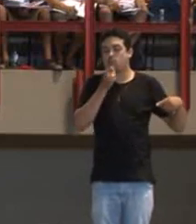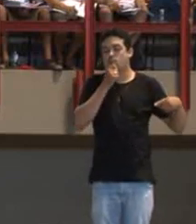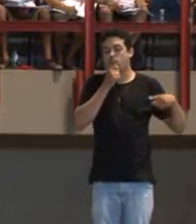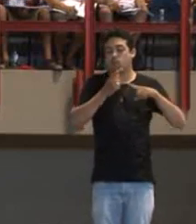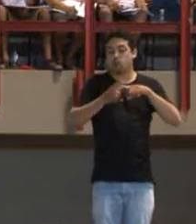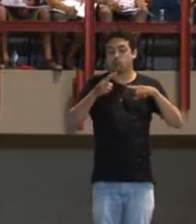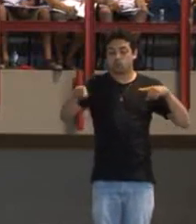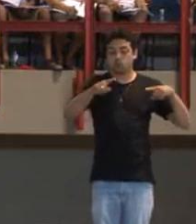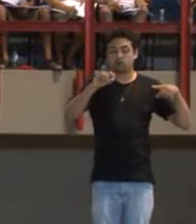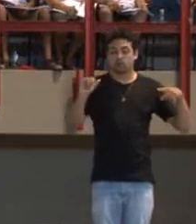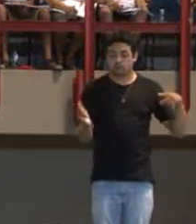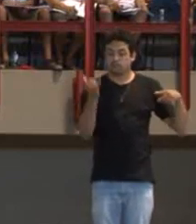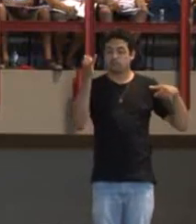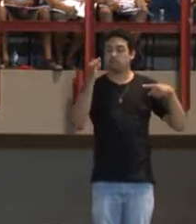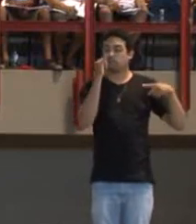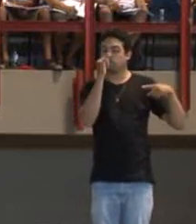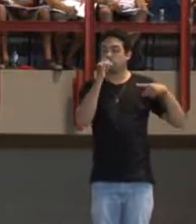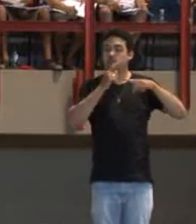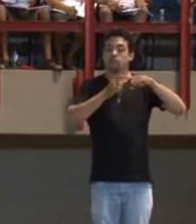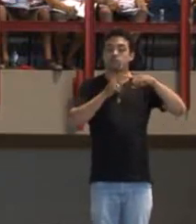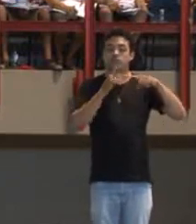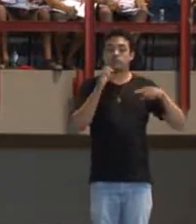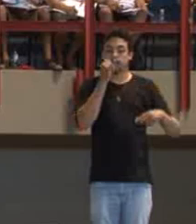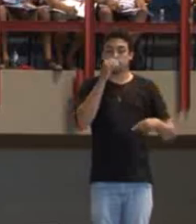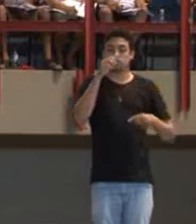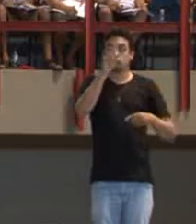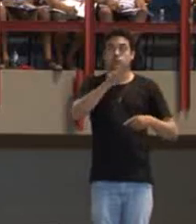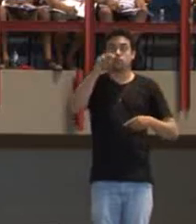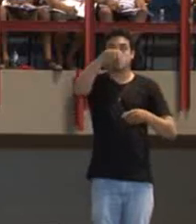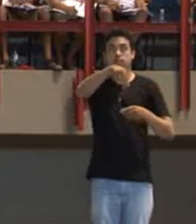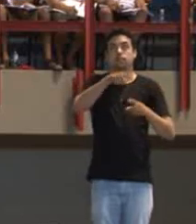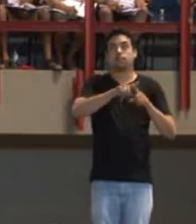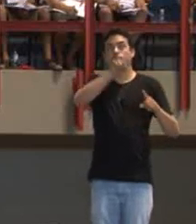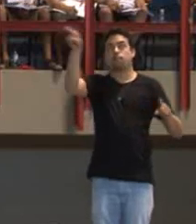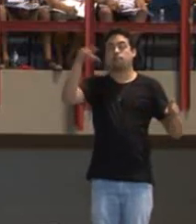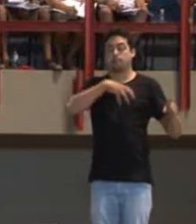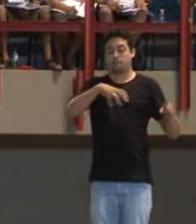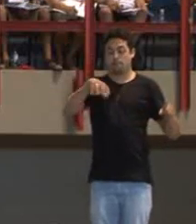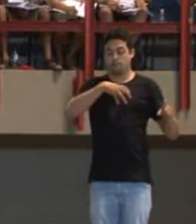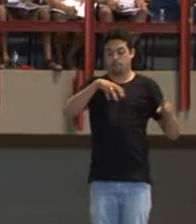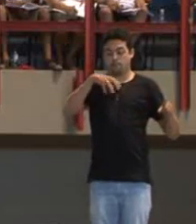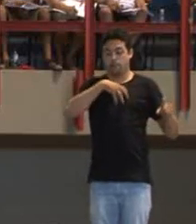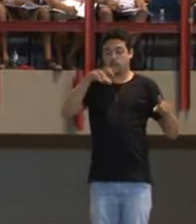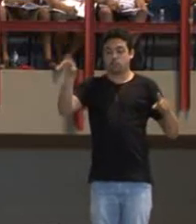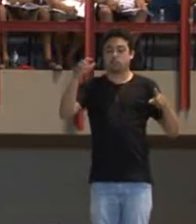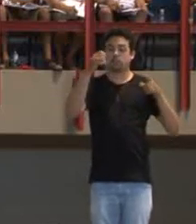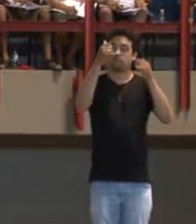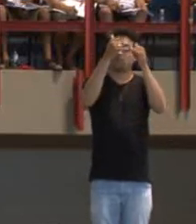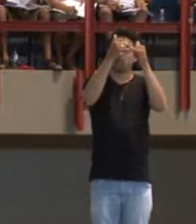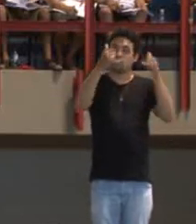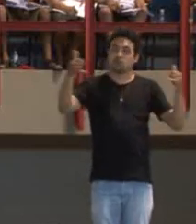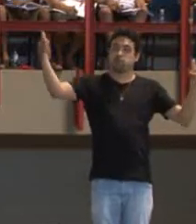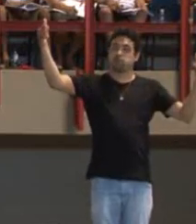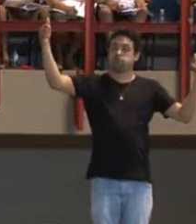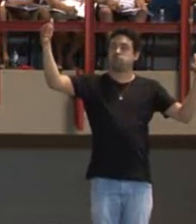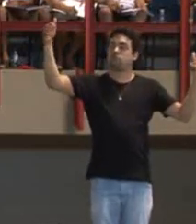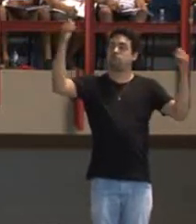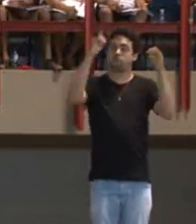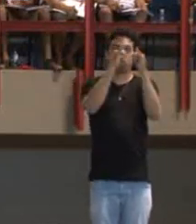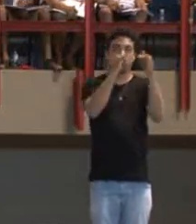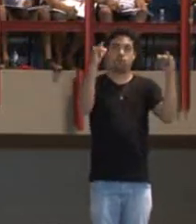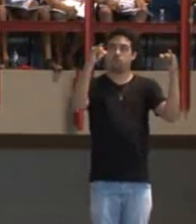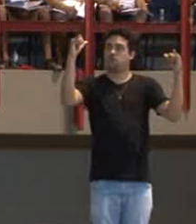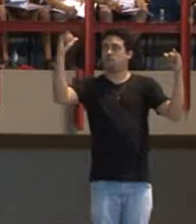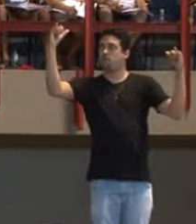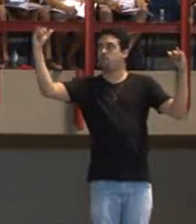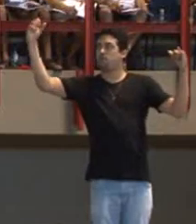energia. E eu disse que a energia que a gente usa aqui vem lá da Bahia. São quilômetros e quilômetros de fio. Já